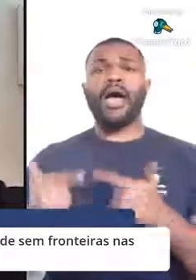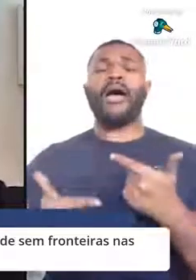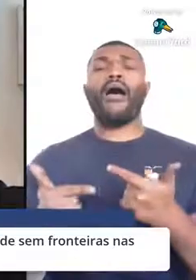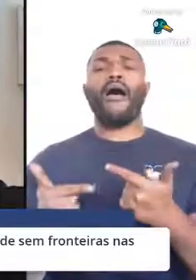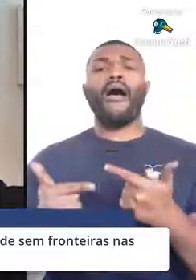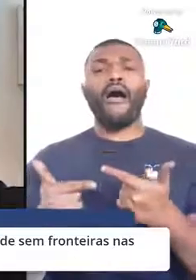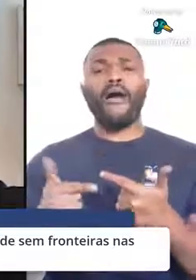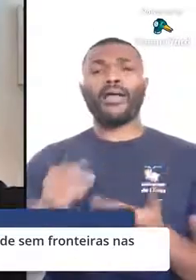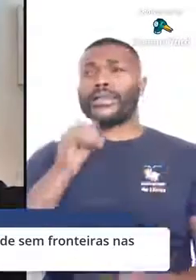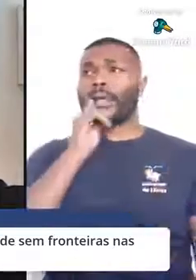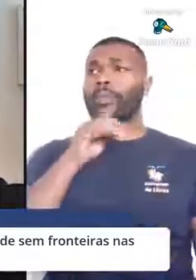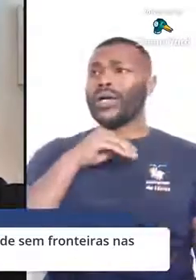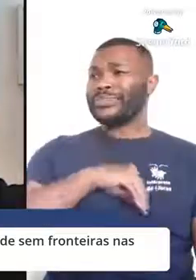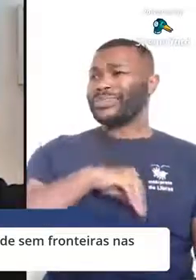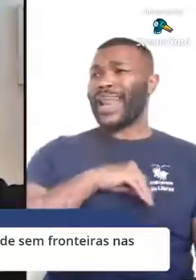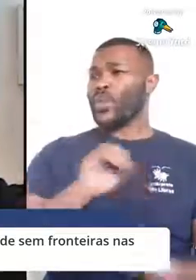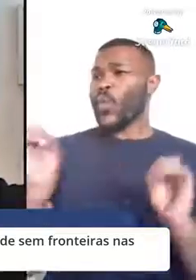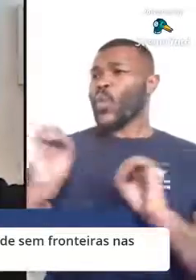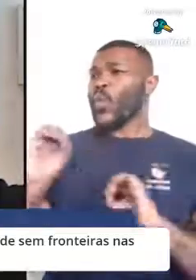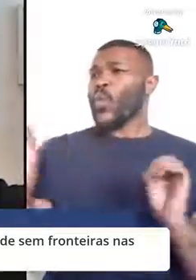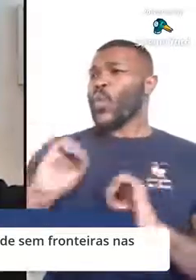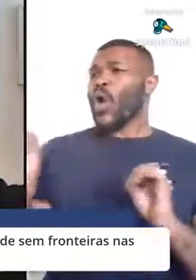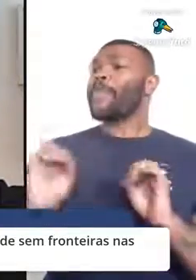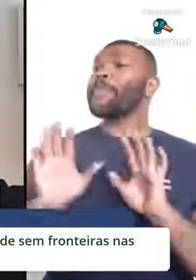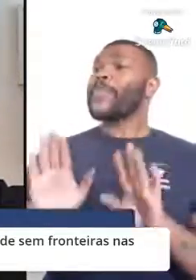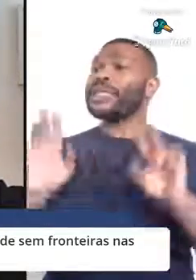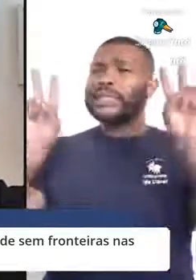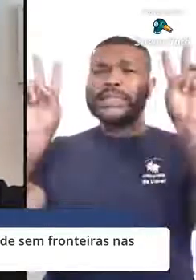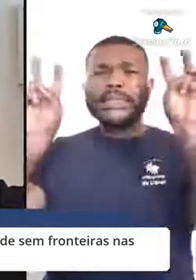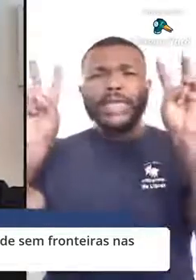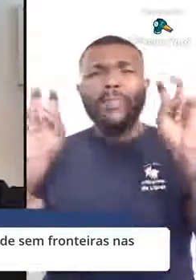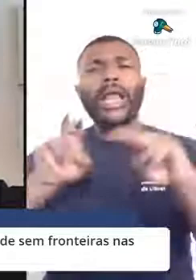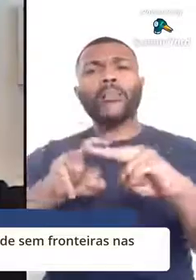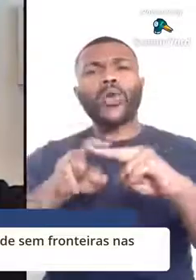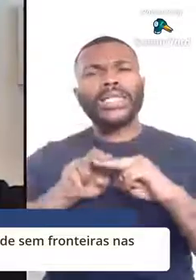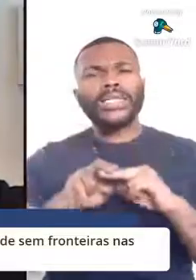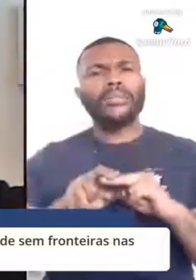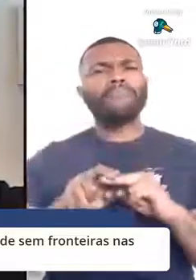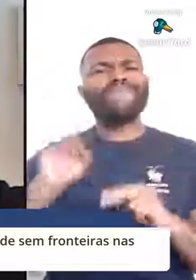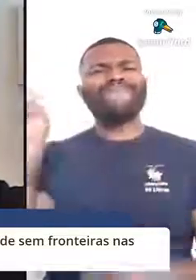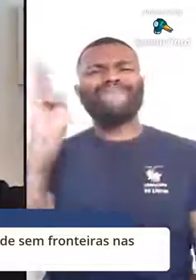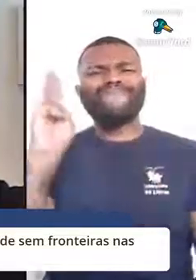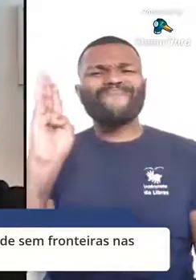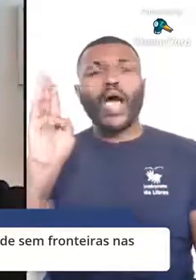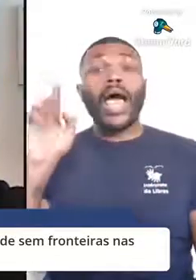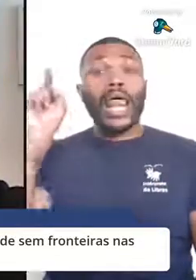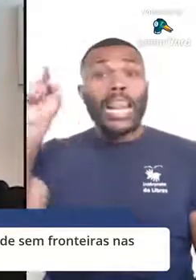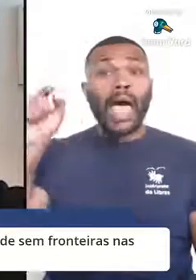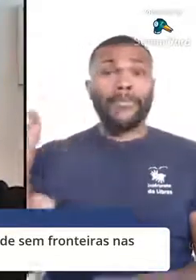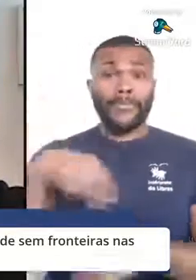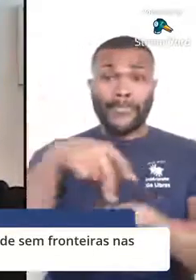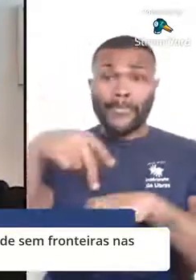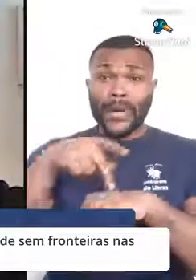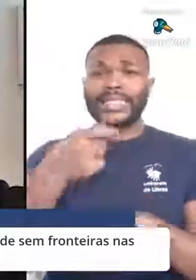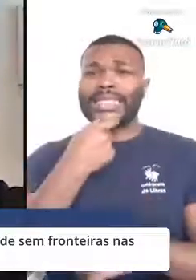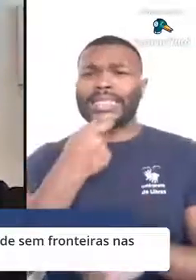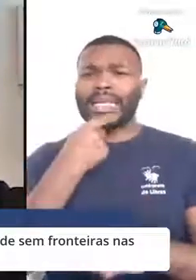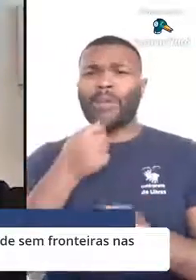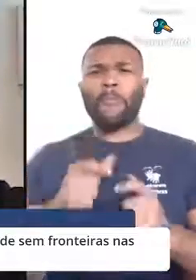remuneração nenhuma, por uma grande causa, uma grande bandeira nacional. E a segunda foi a questão da acessibilidade.